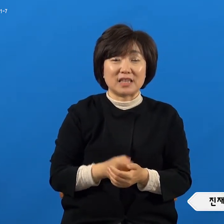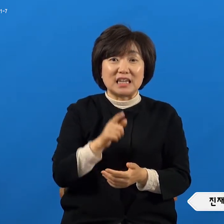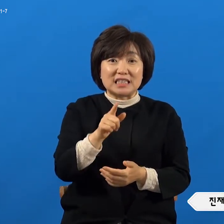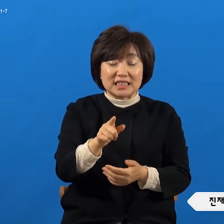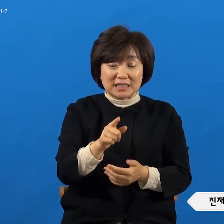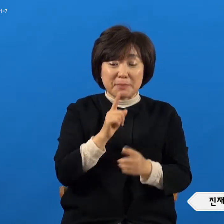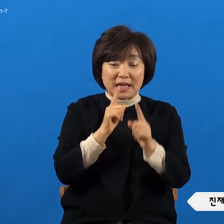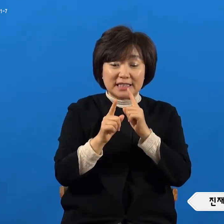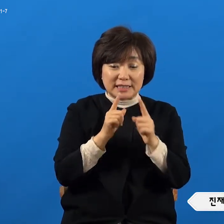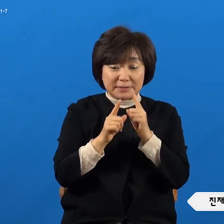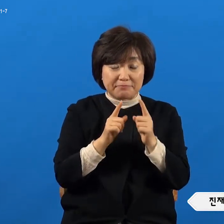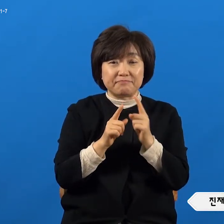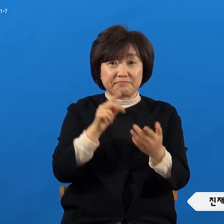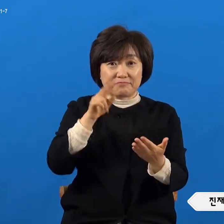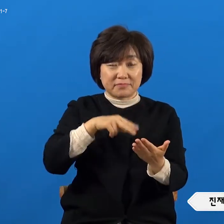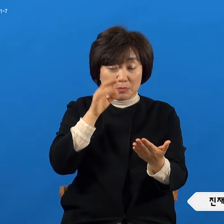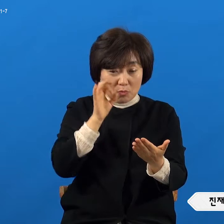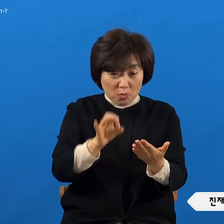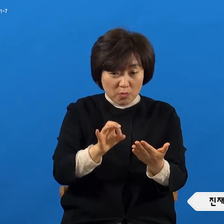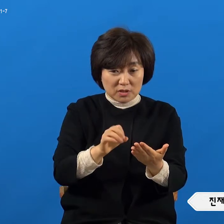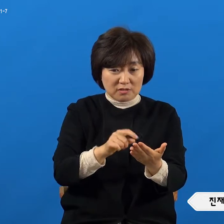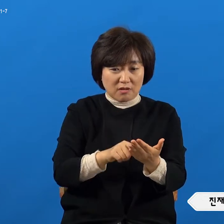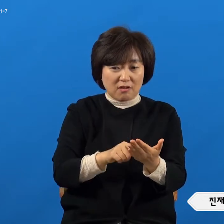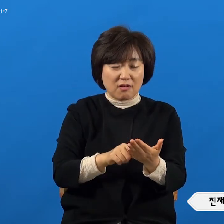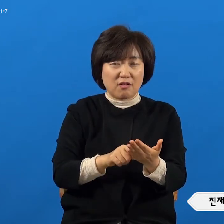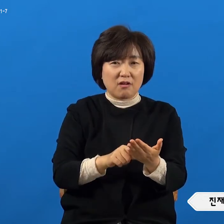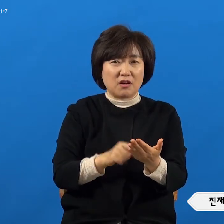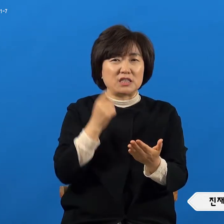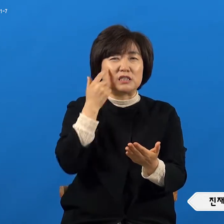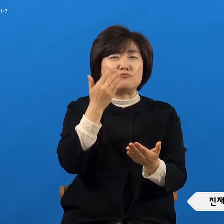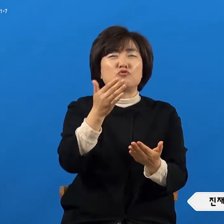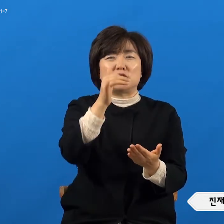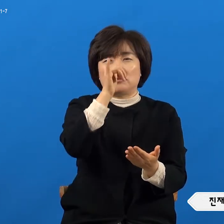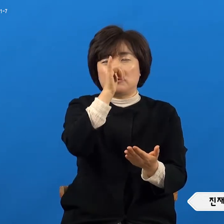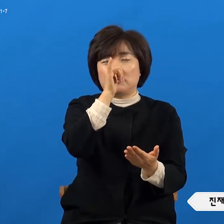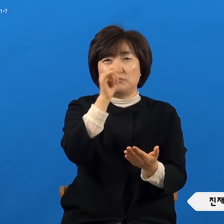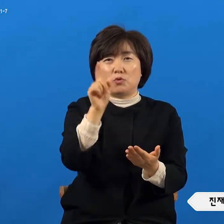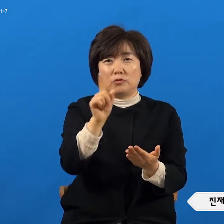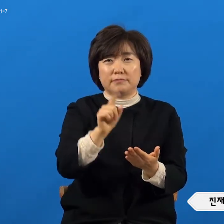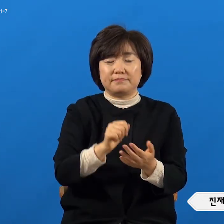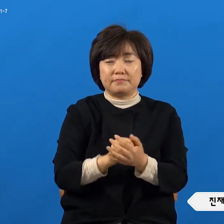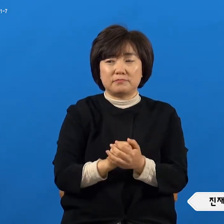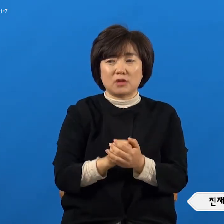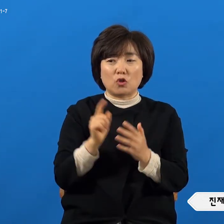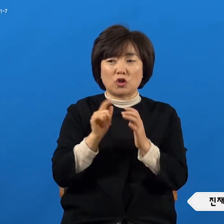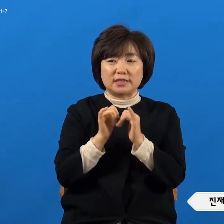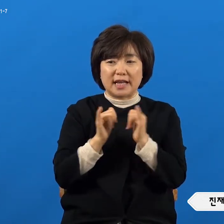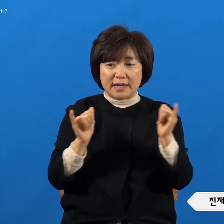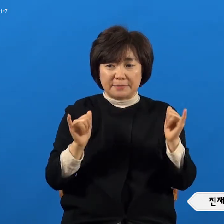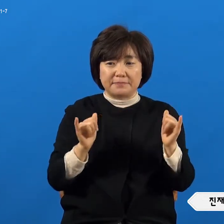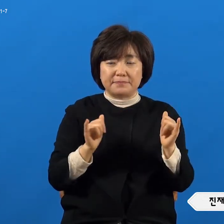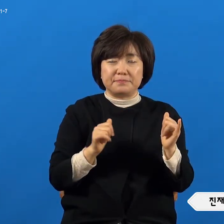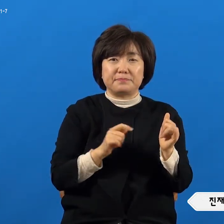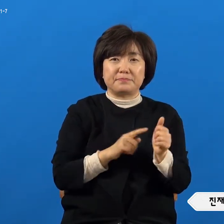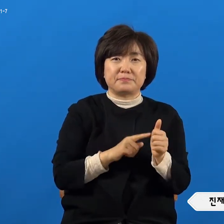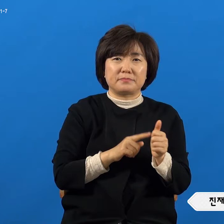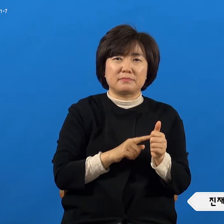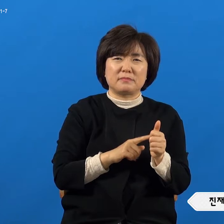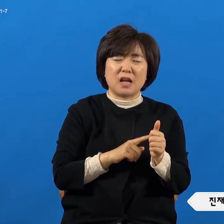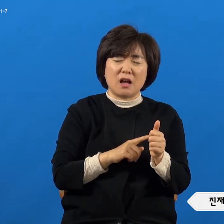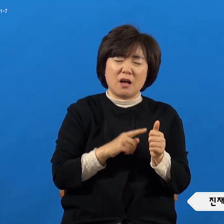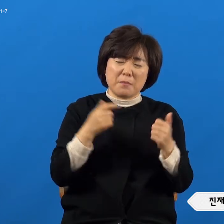비전을 향해서 몇 가지 질문들을 던져볼 수도 있습니다. 어떤 분들은 그렇게 이야기합니다.